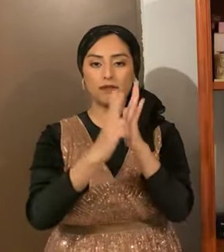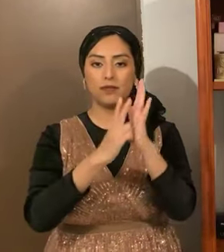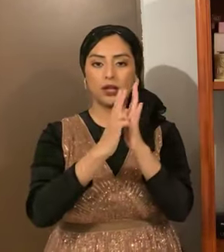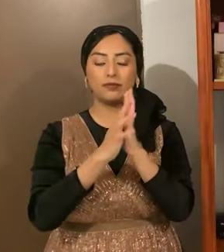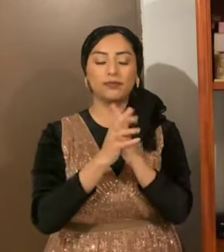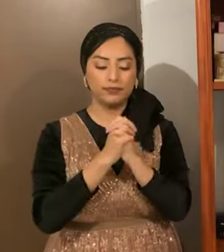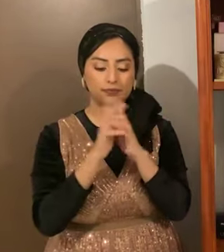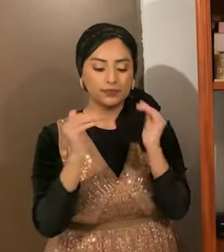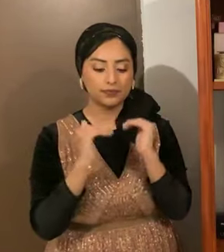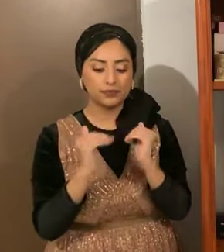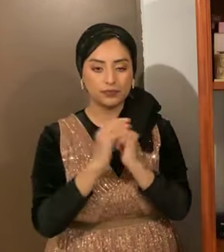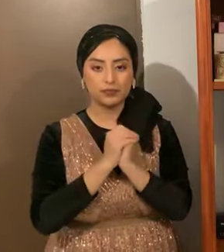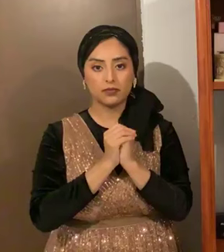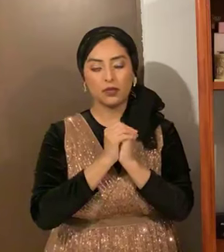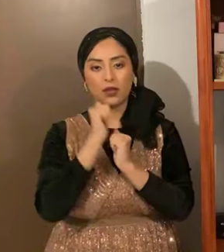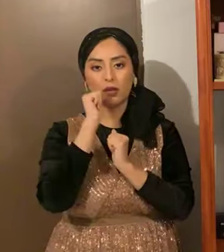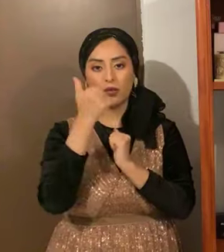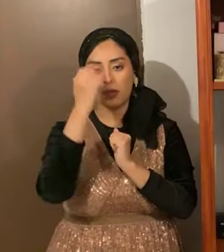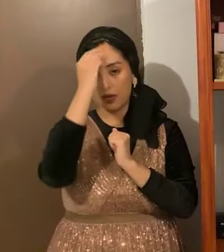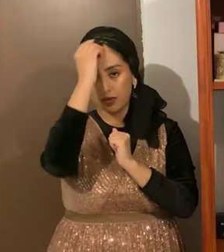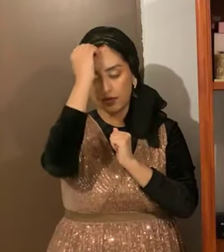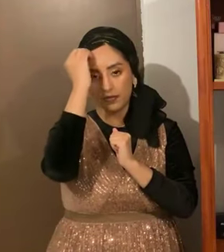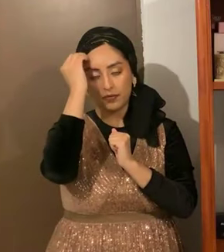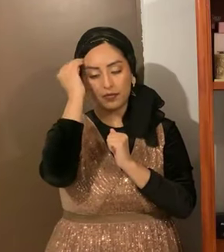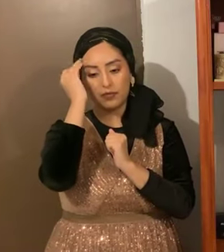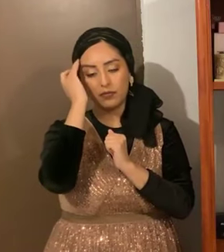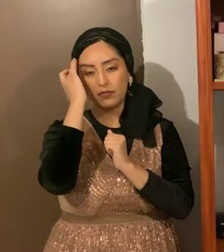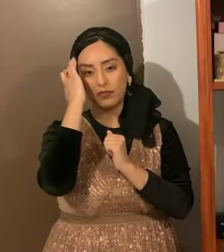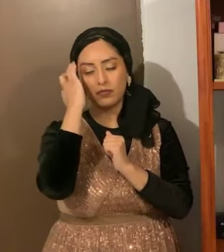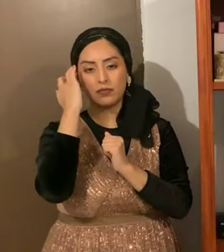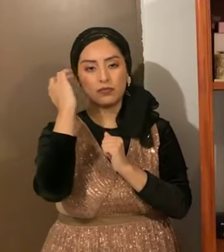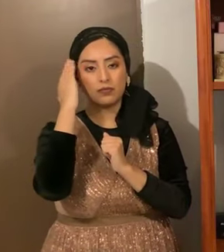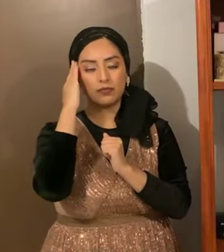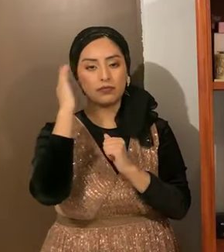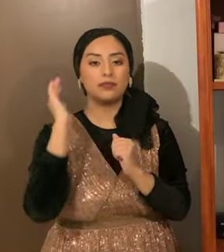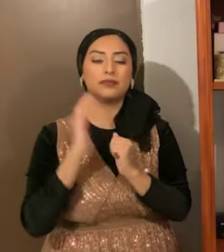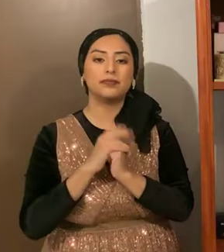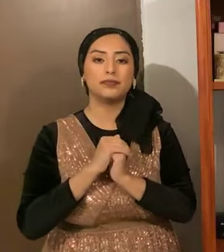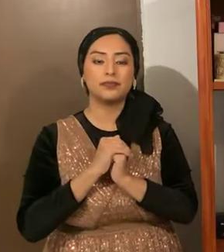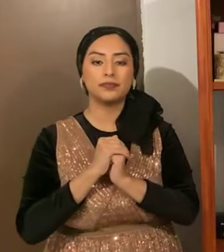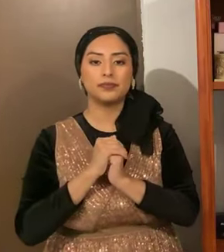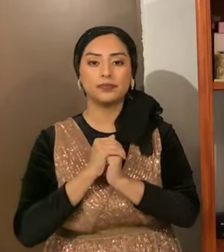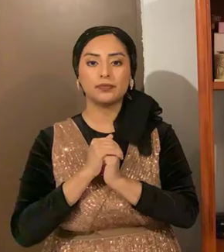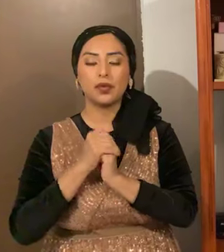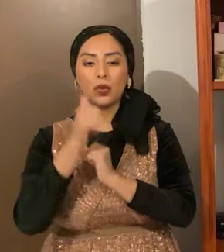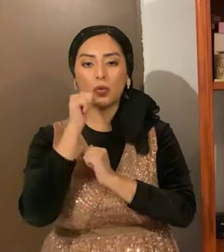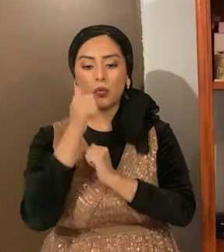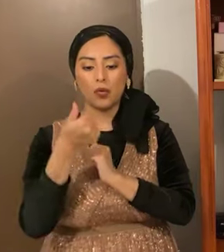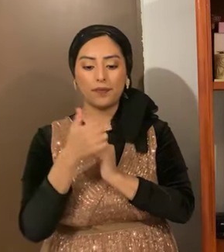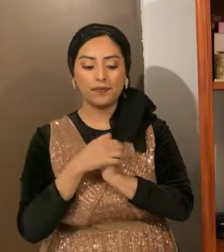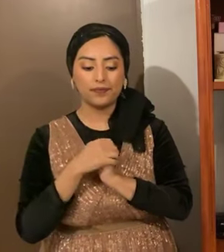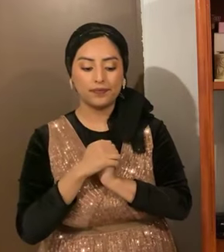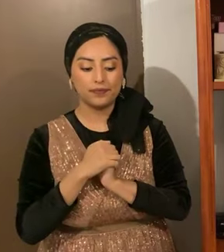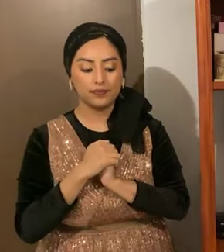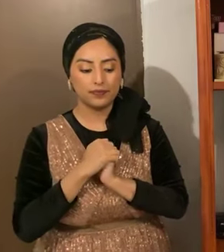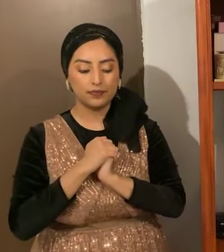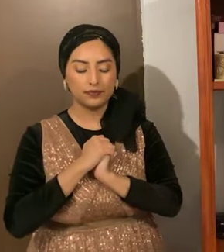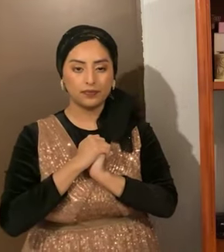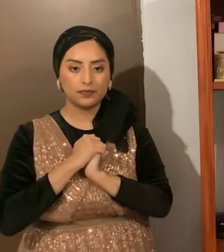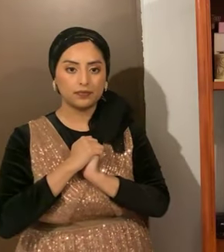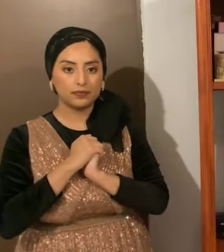entonces, va a ser mañana, 28. No después del eclipse, va a ser mañana, hermanos.